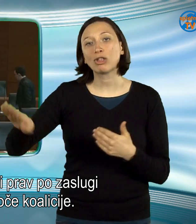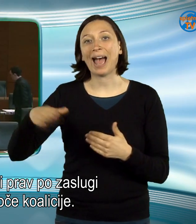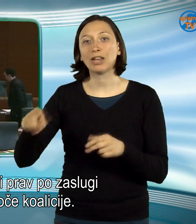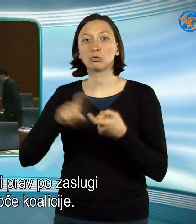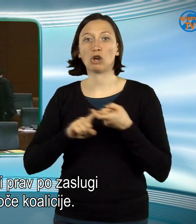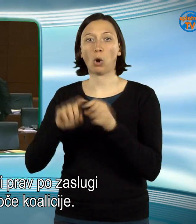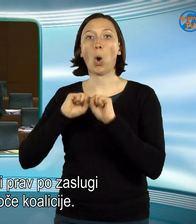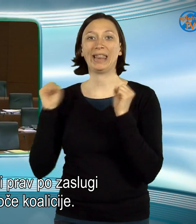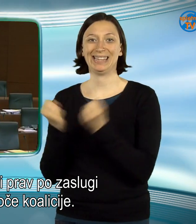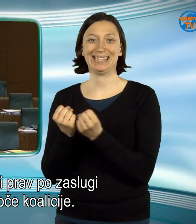koalicije.